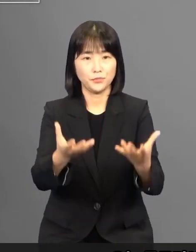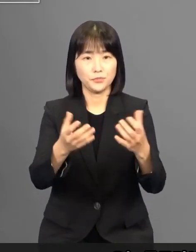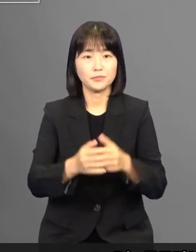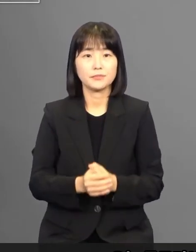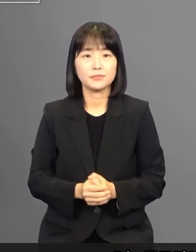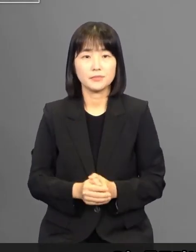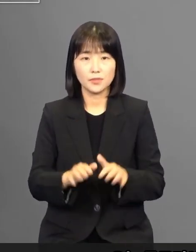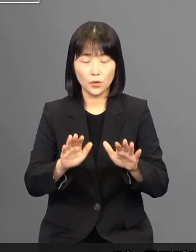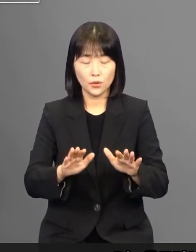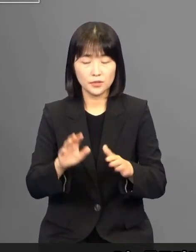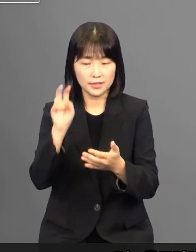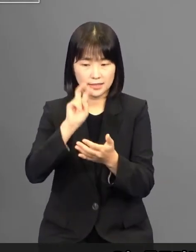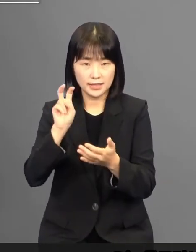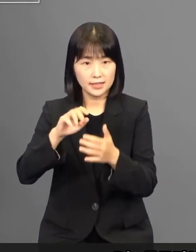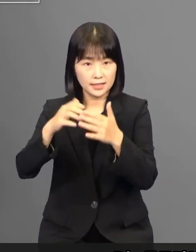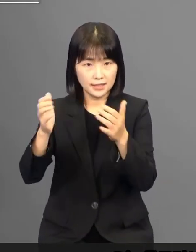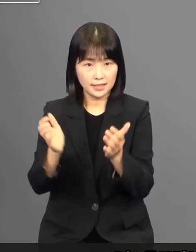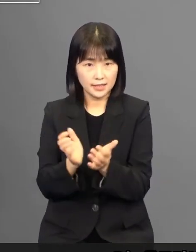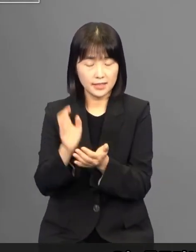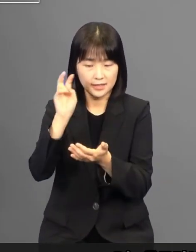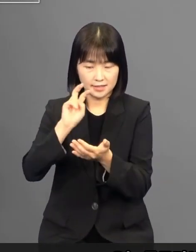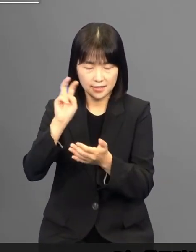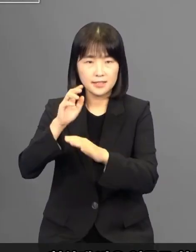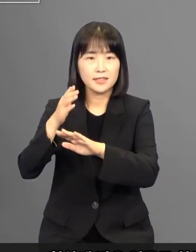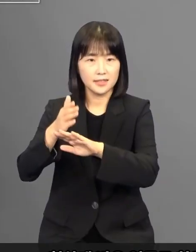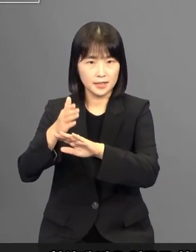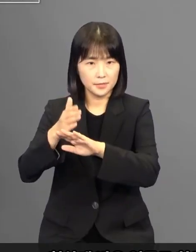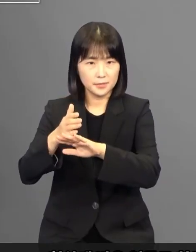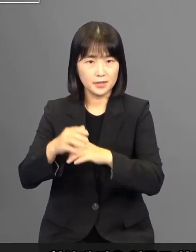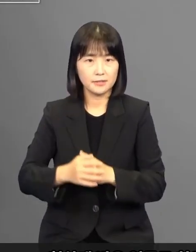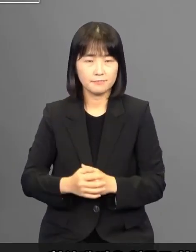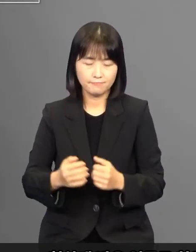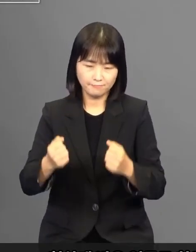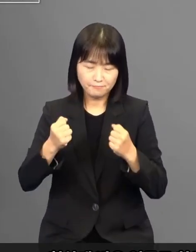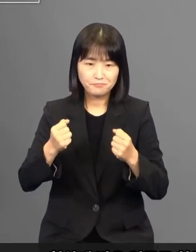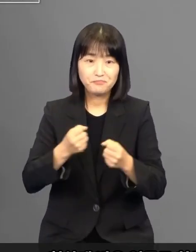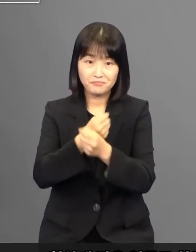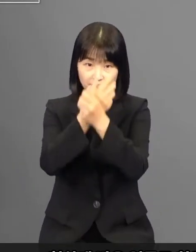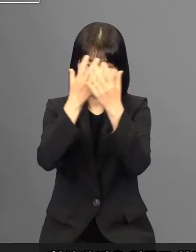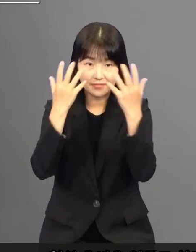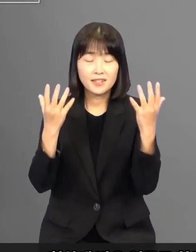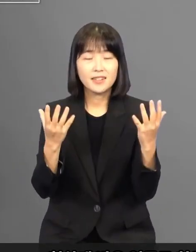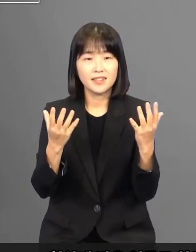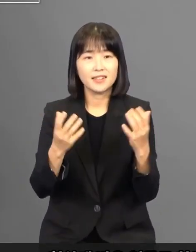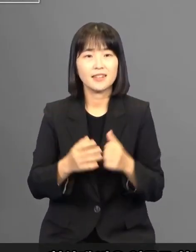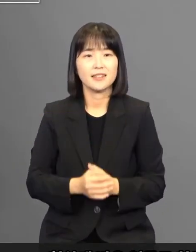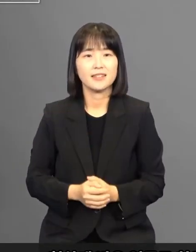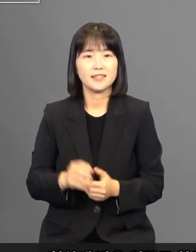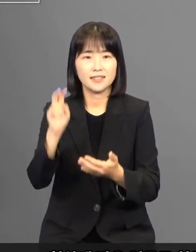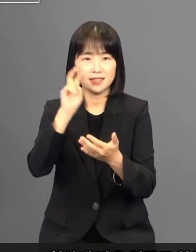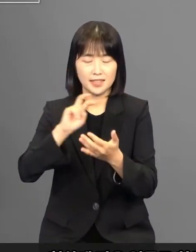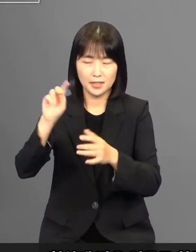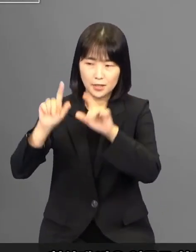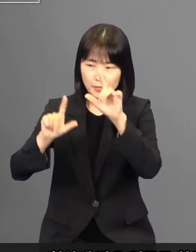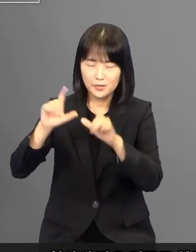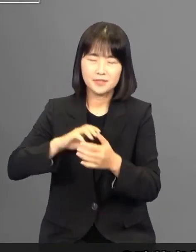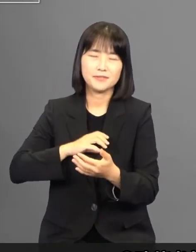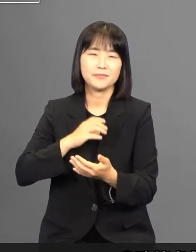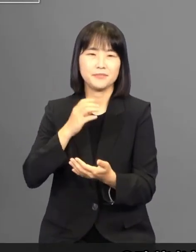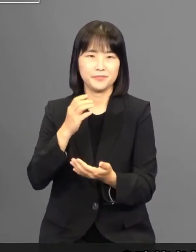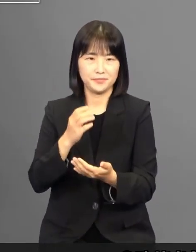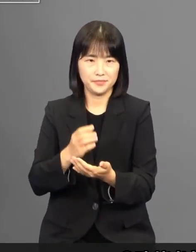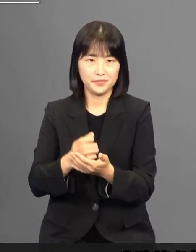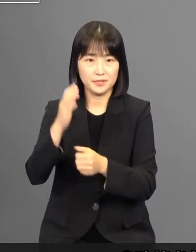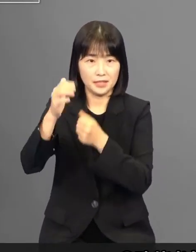오늘 글로리아 찬양대 찬양 감사하며 또 힘차게 밝은 얼굴로 우리 찬양하는 모습에 또 감동이 되었습니다.